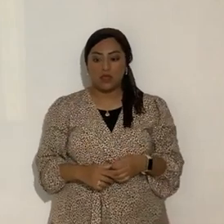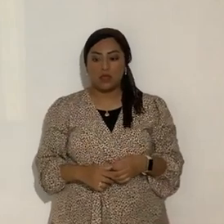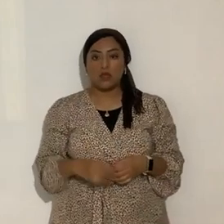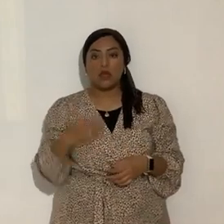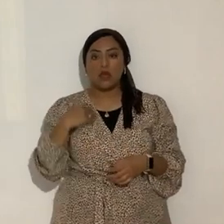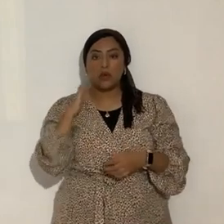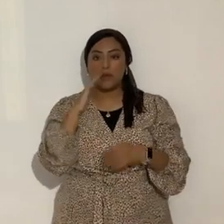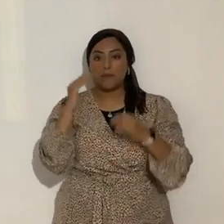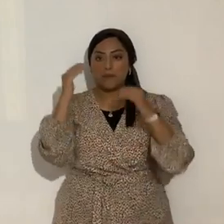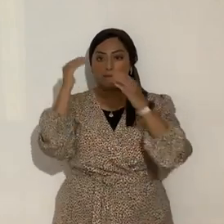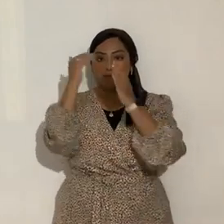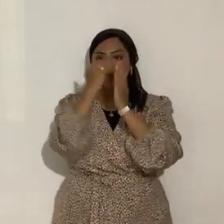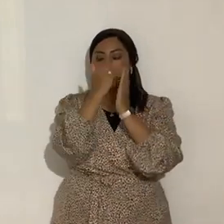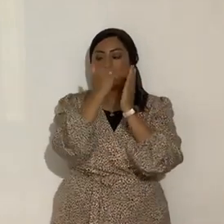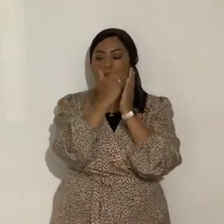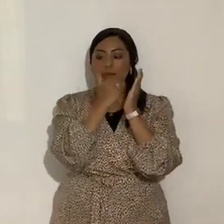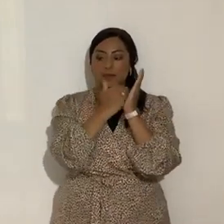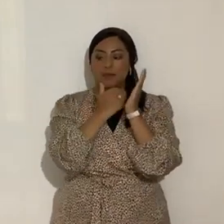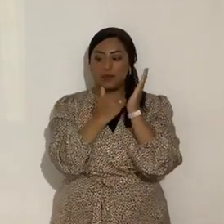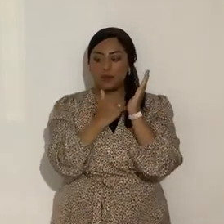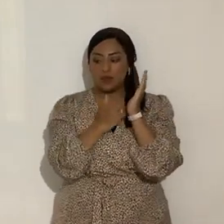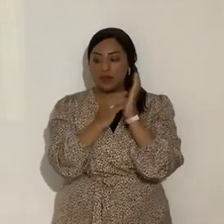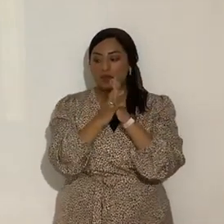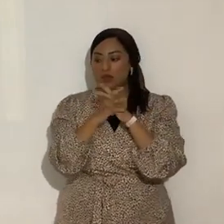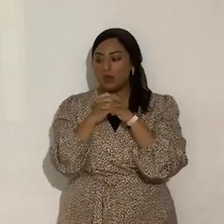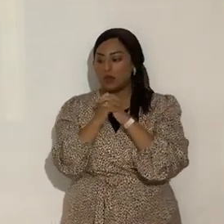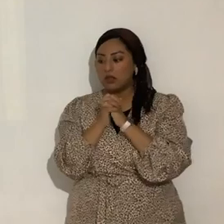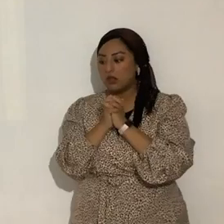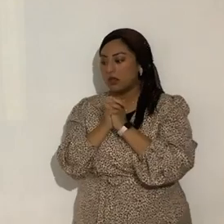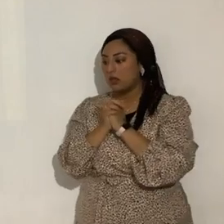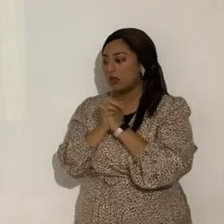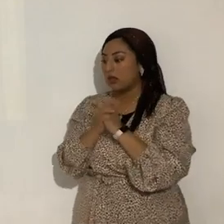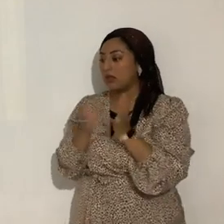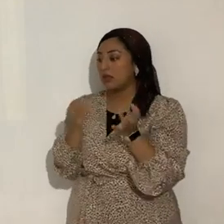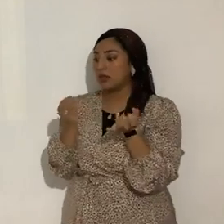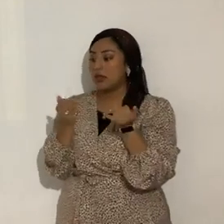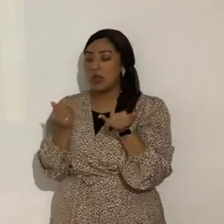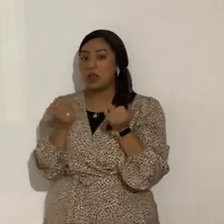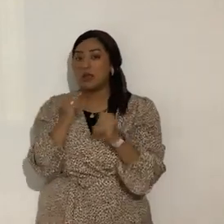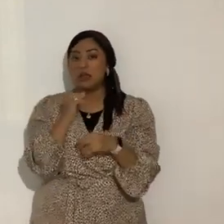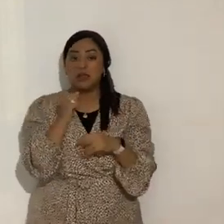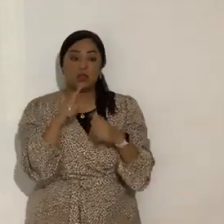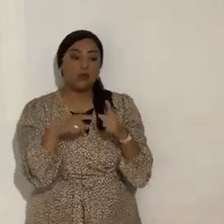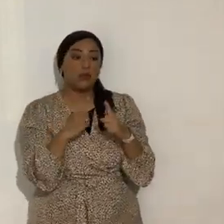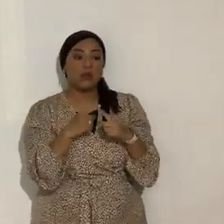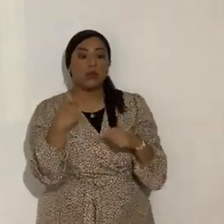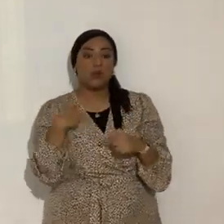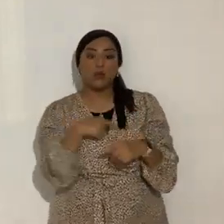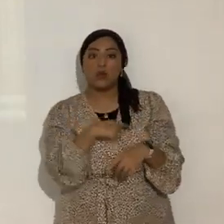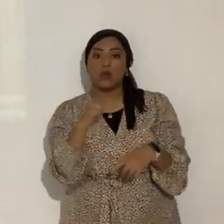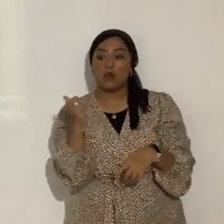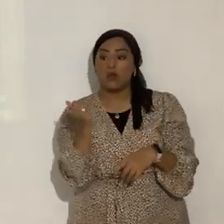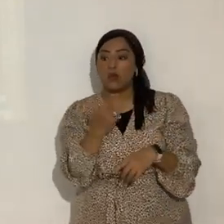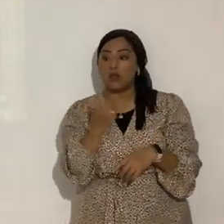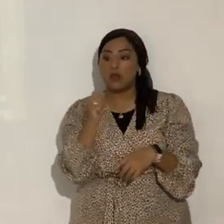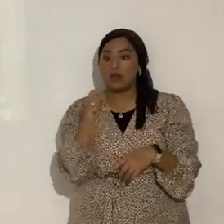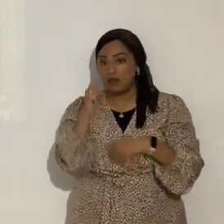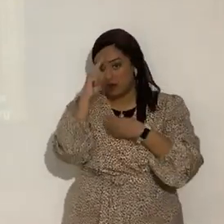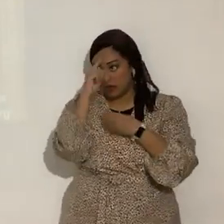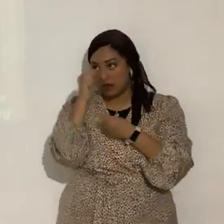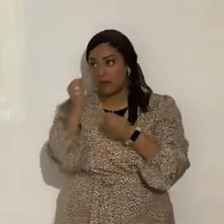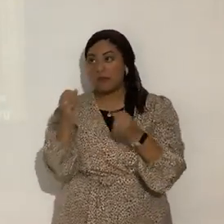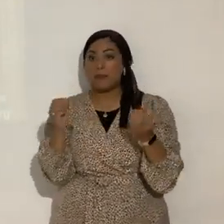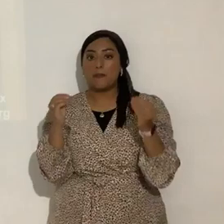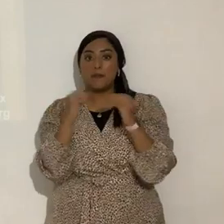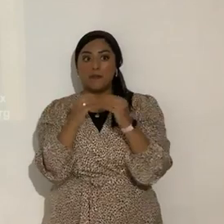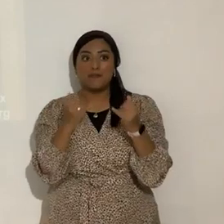me voy a ir por puntos, hermanos, me voy a ir por puntos, y ahorita es cuando todos tenemos que aferrarnos, más que ya